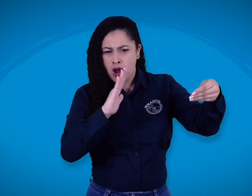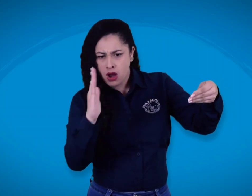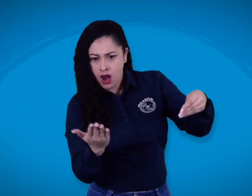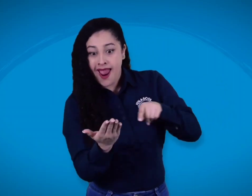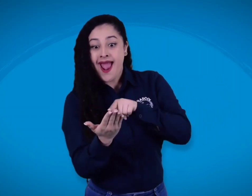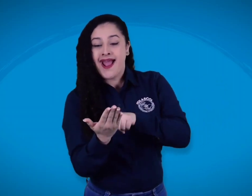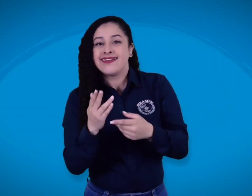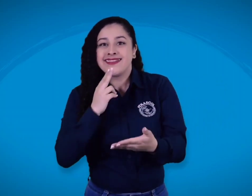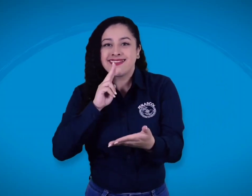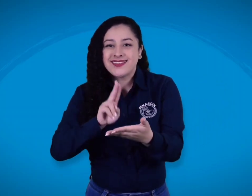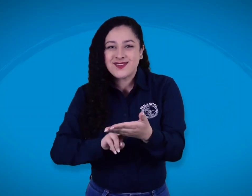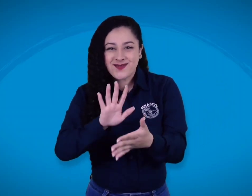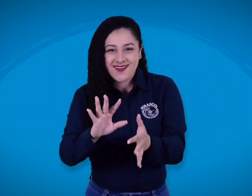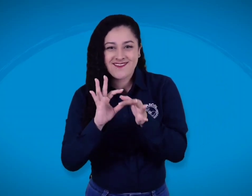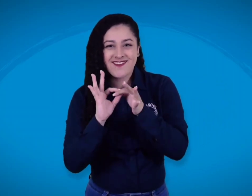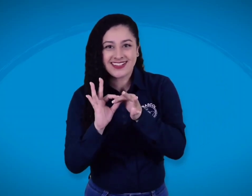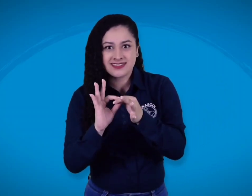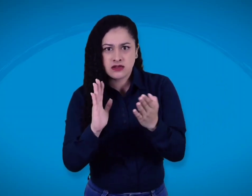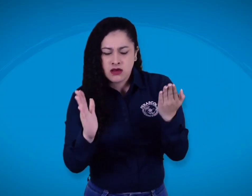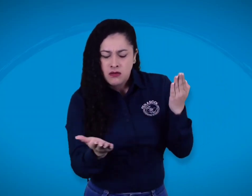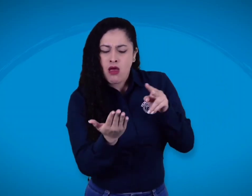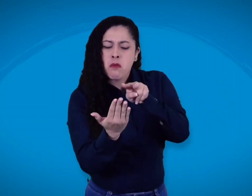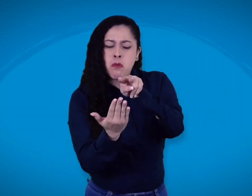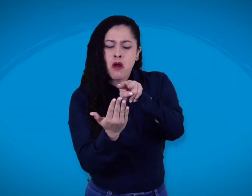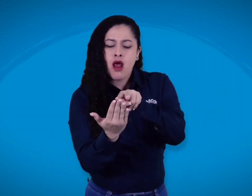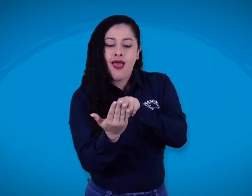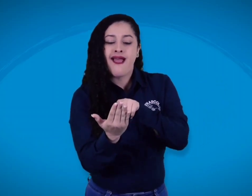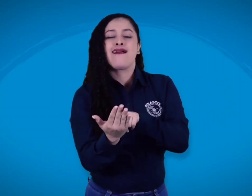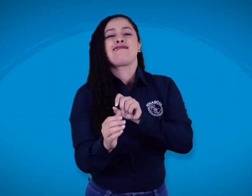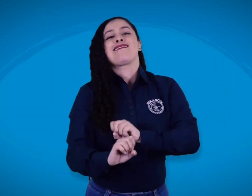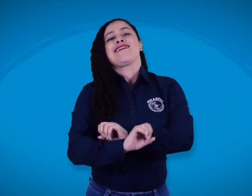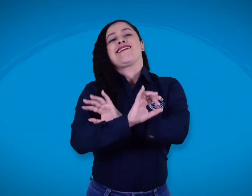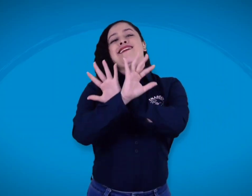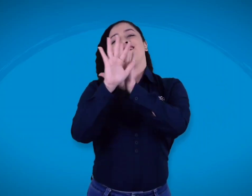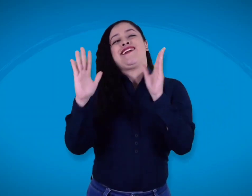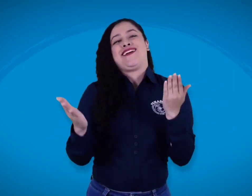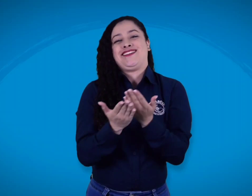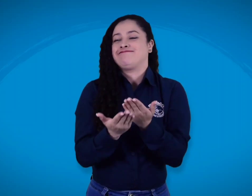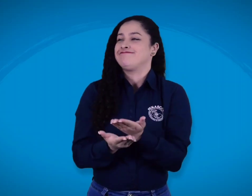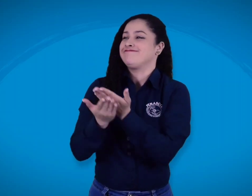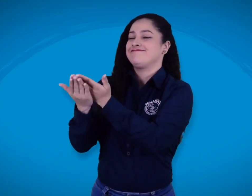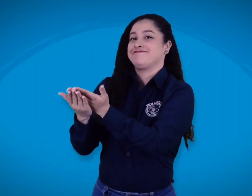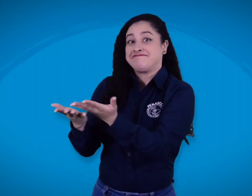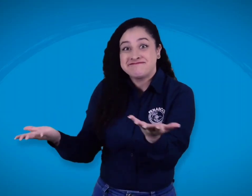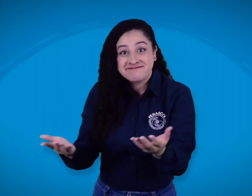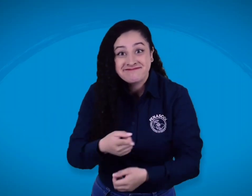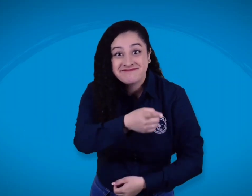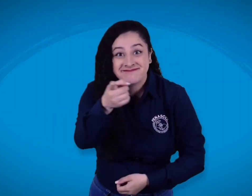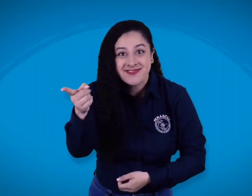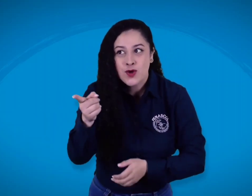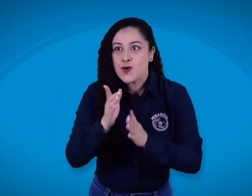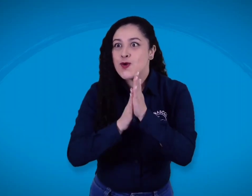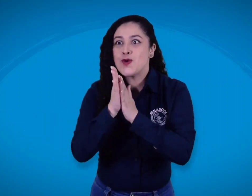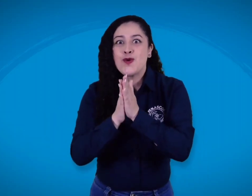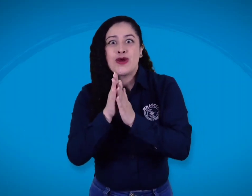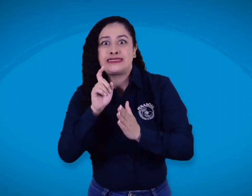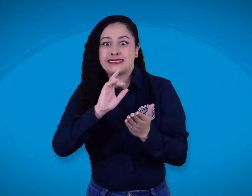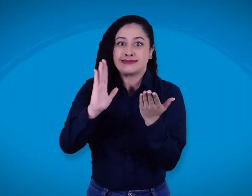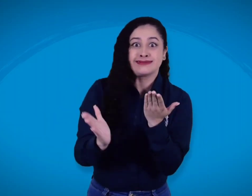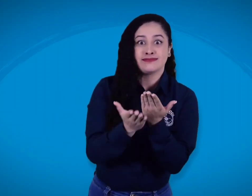la persona encargada de autorizar la con este adjunto está persona podrá tener mayor claridad sobre su solicitud